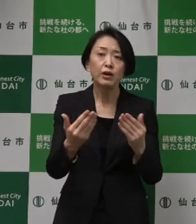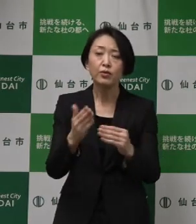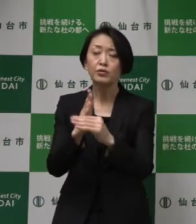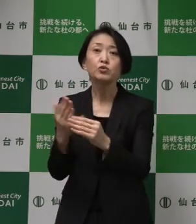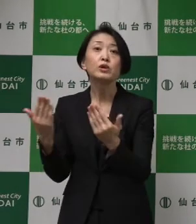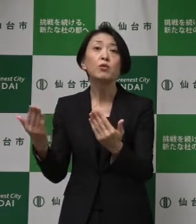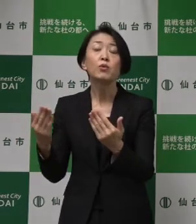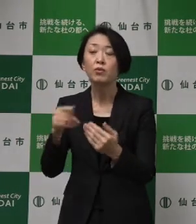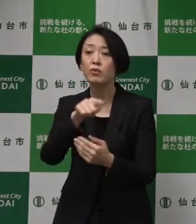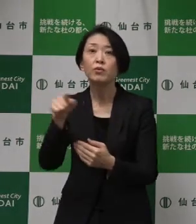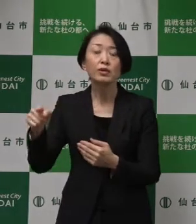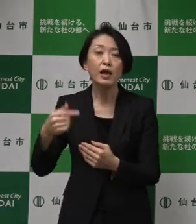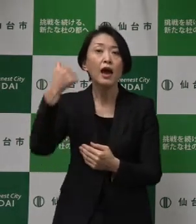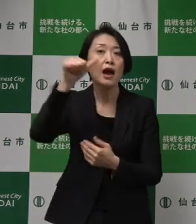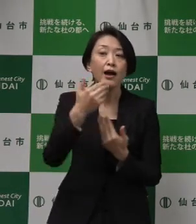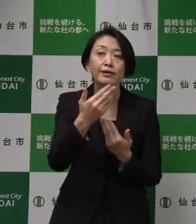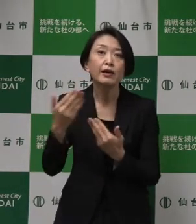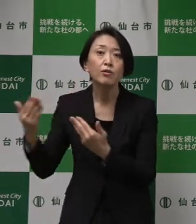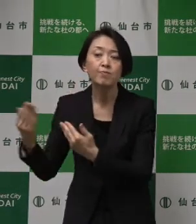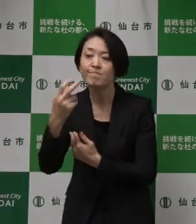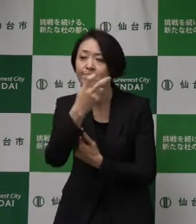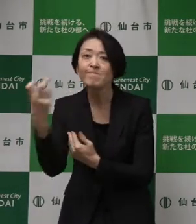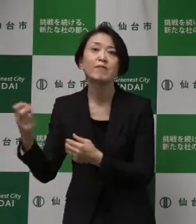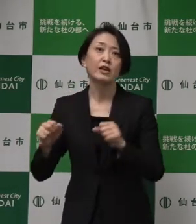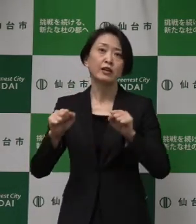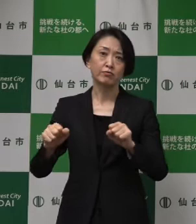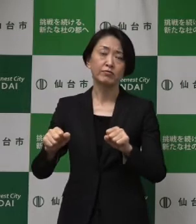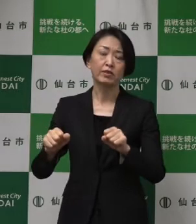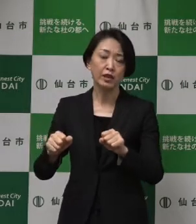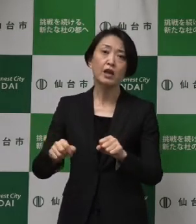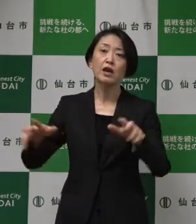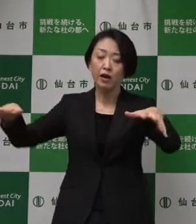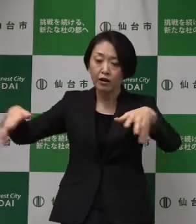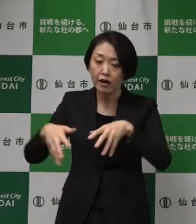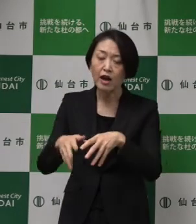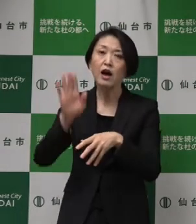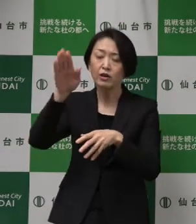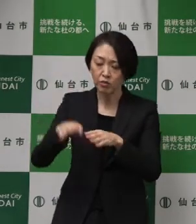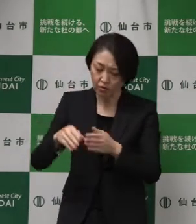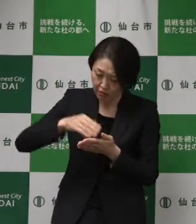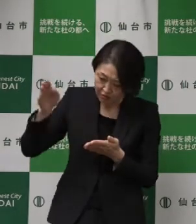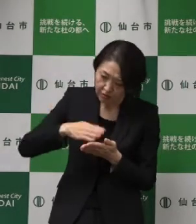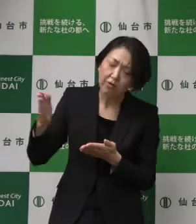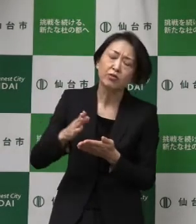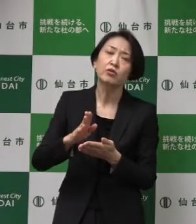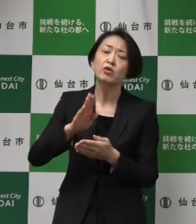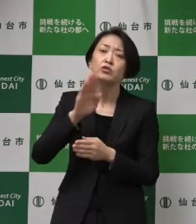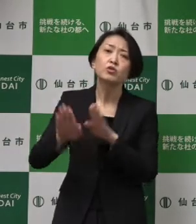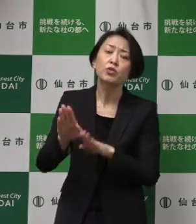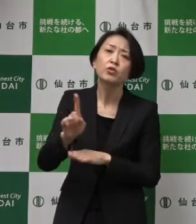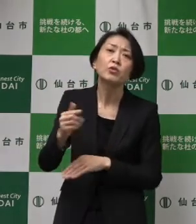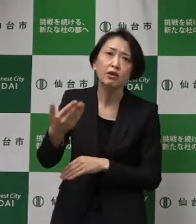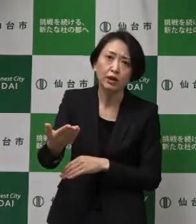アンケート調査を行って、その結果実態がどうであるのか、そして何が求められているのかというのは、その調査を見た